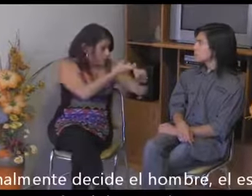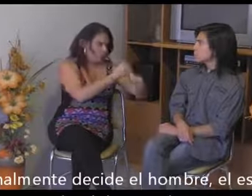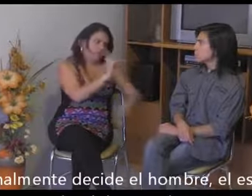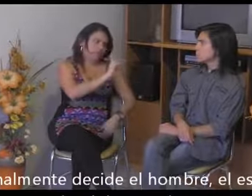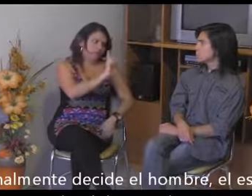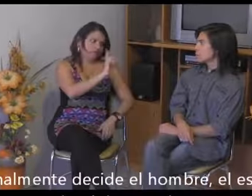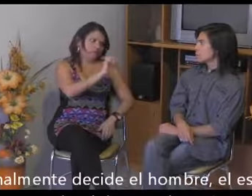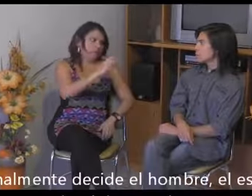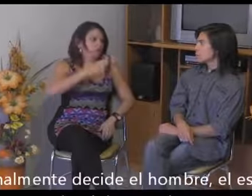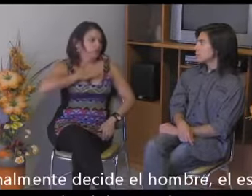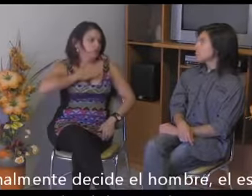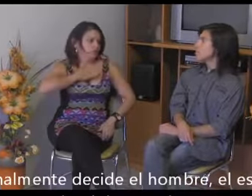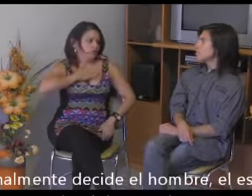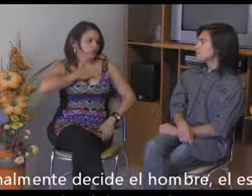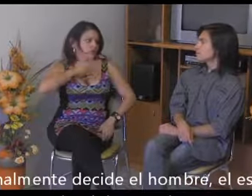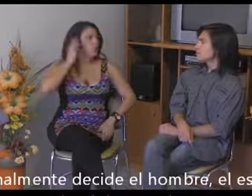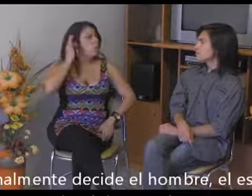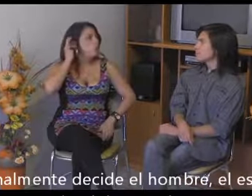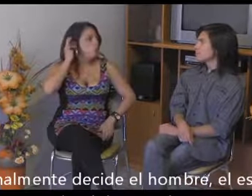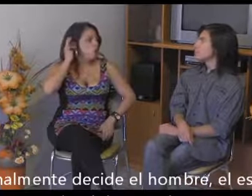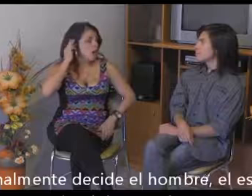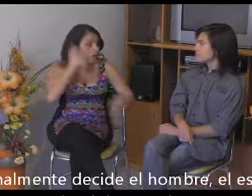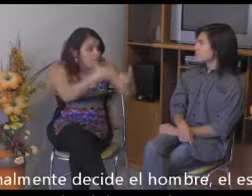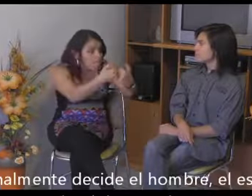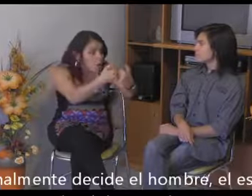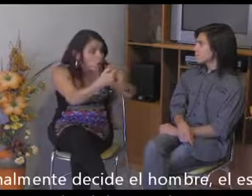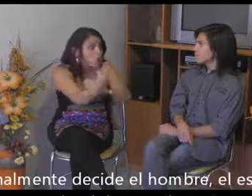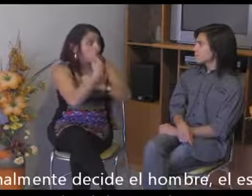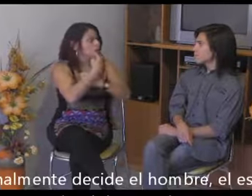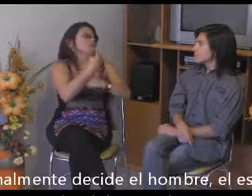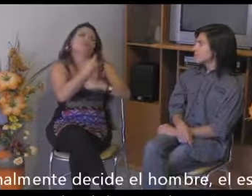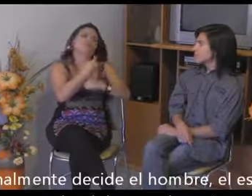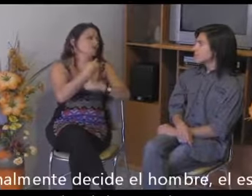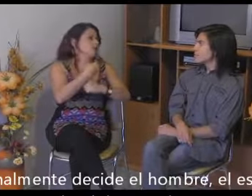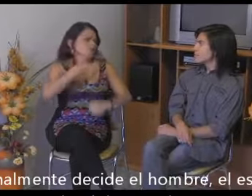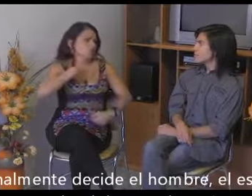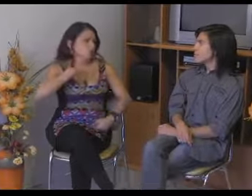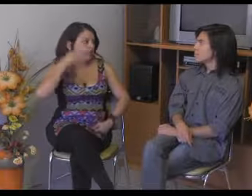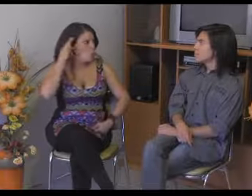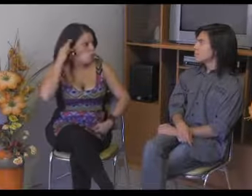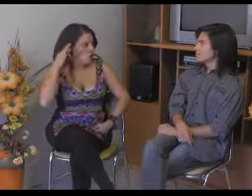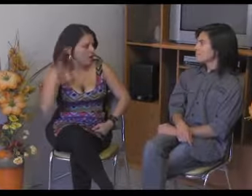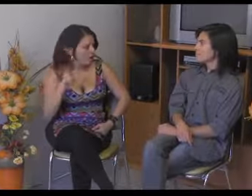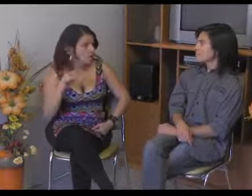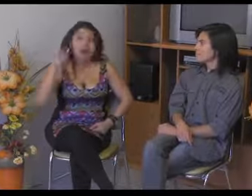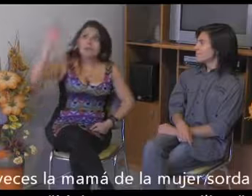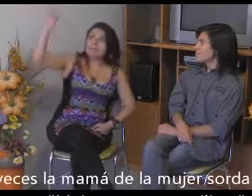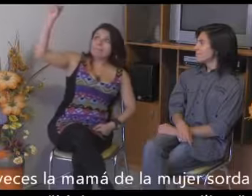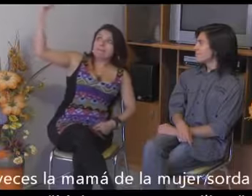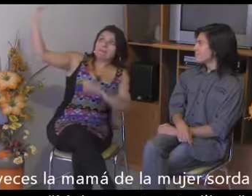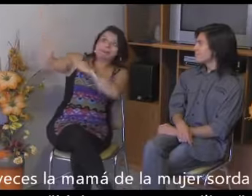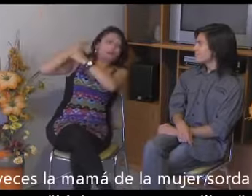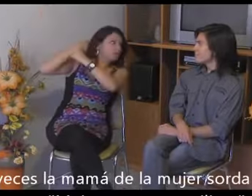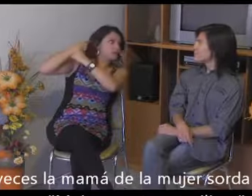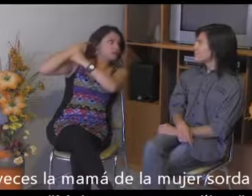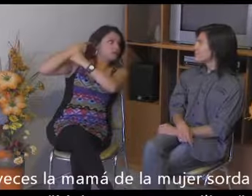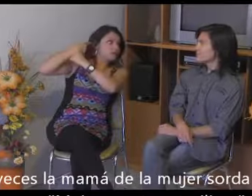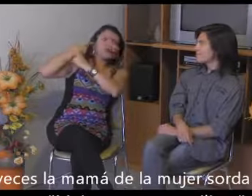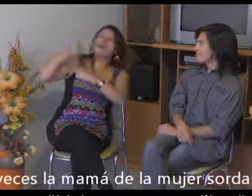Eso ya puede elegir cuánto hijo debe tener. El esposo, el pololo me obliga, mi pareja, no. Mi